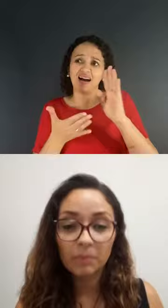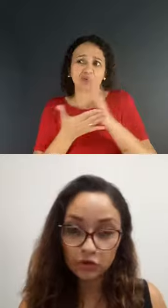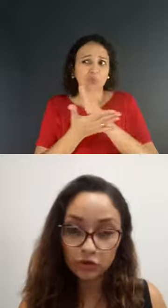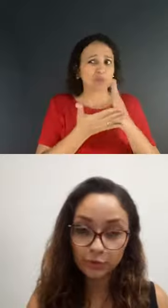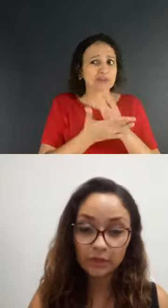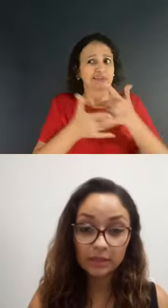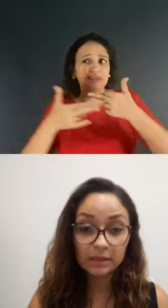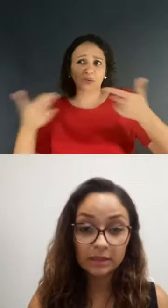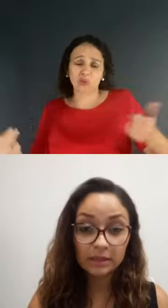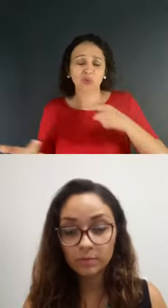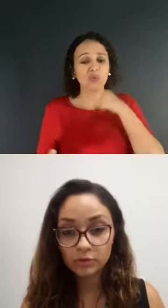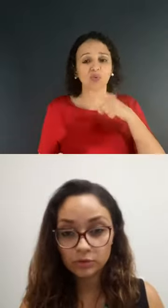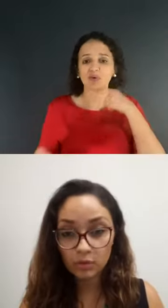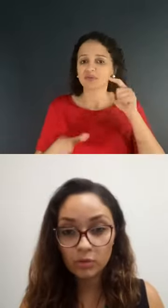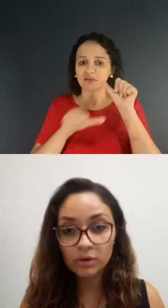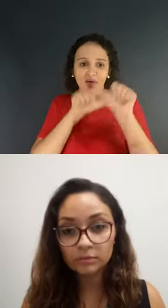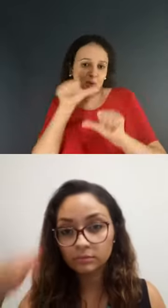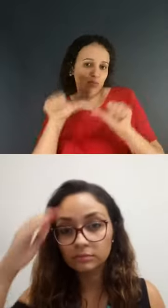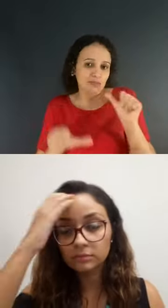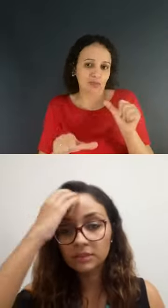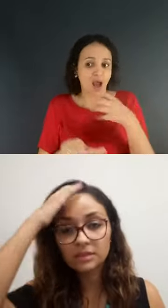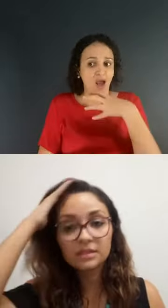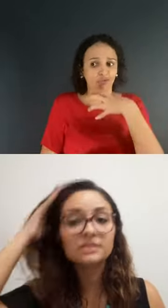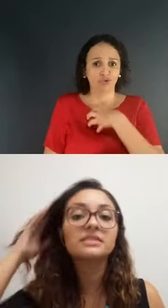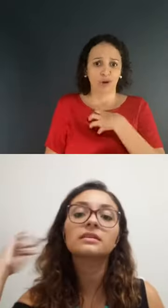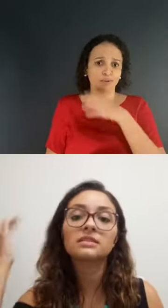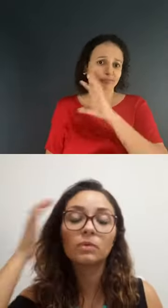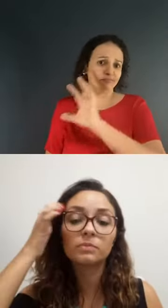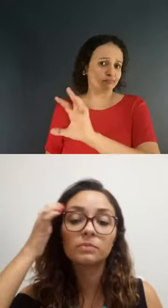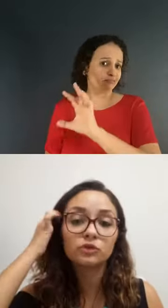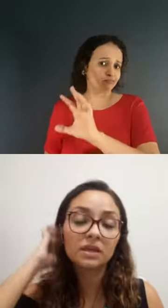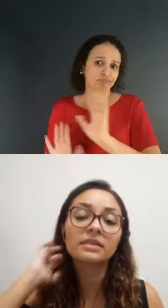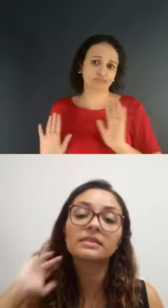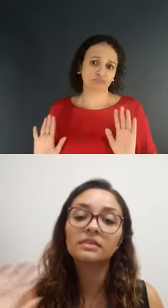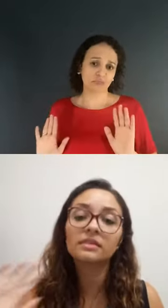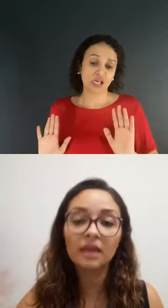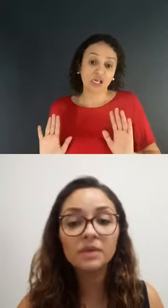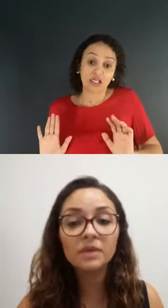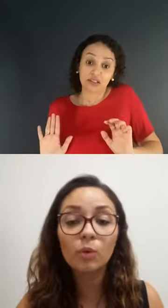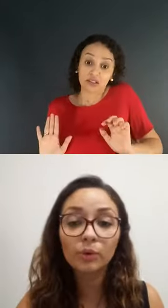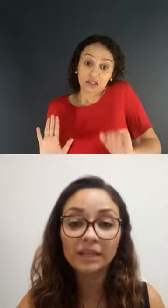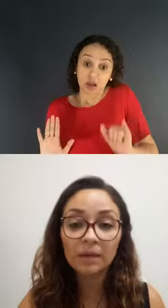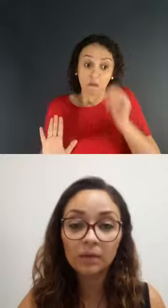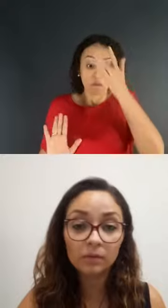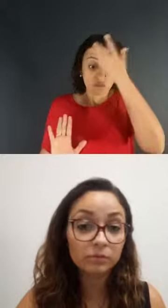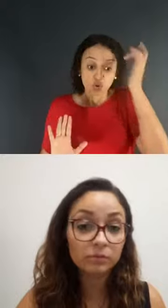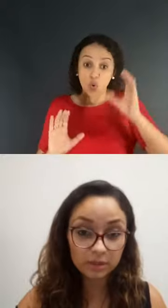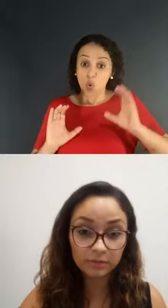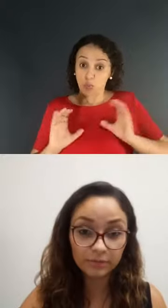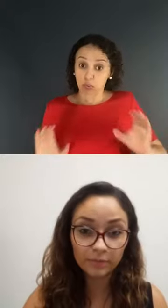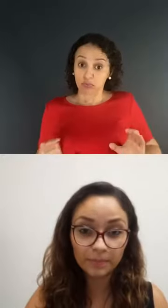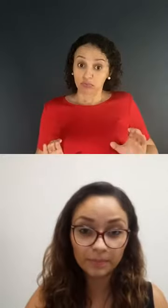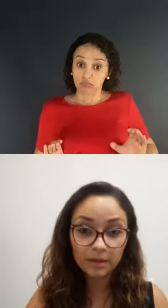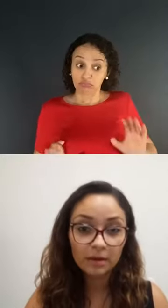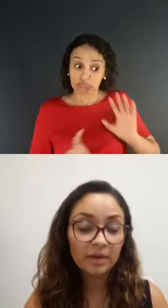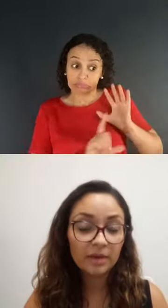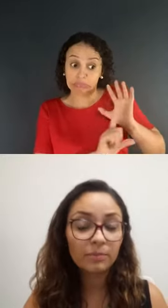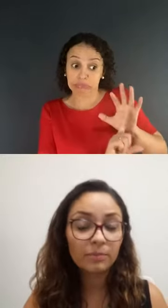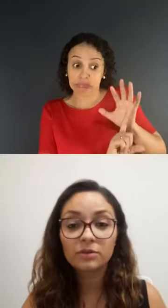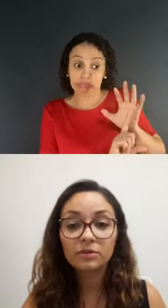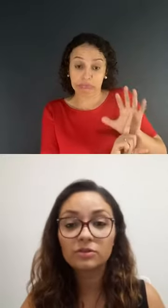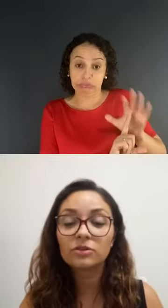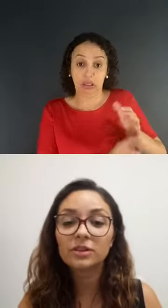Isso depende da personalidade da pessoa, se é uma pessoa que tem mesmo comportamento abusivo.